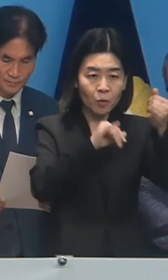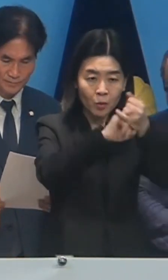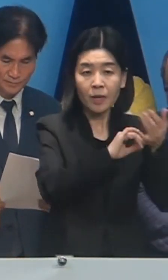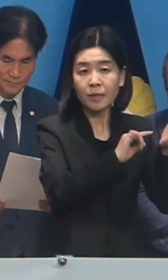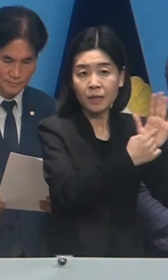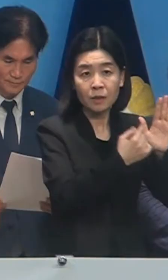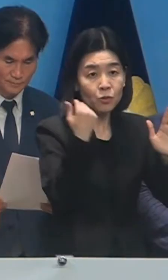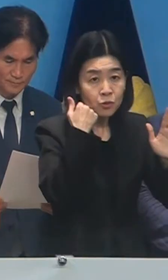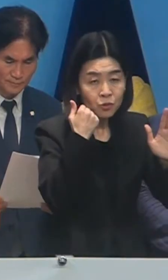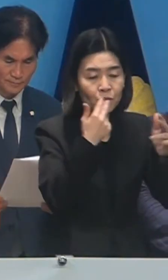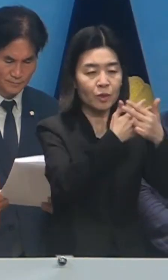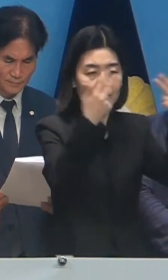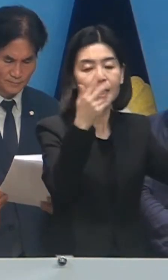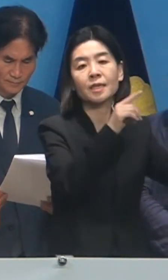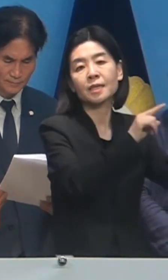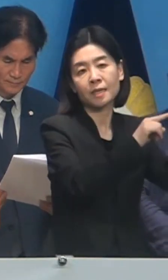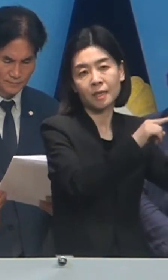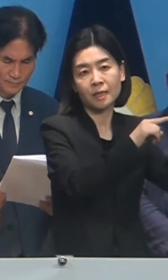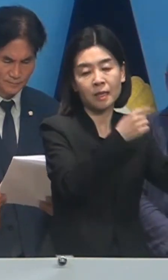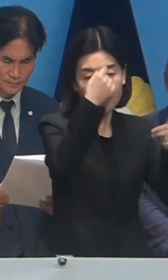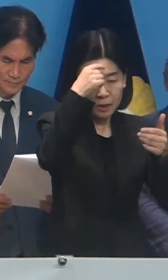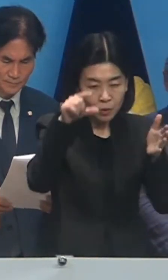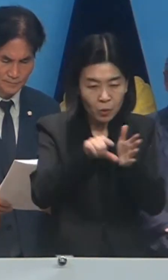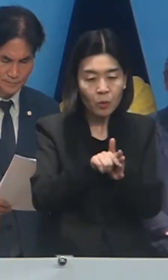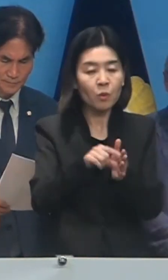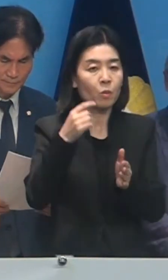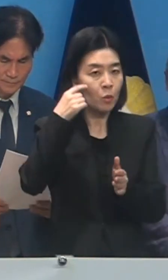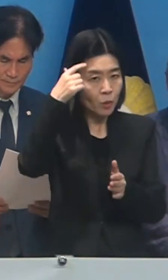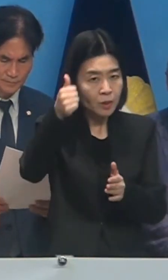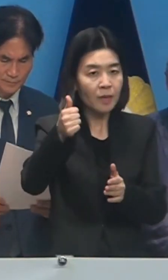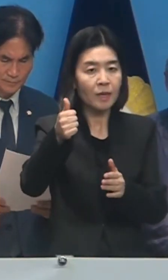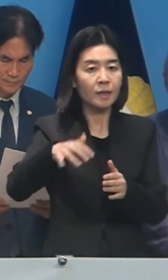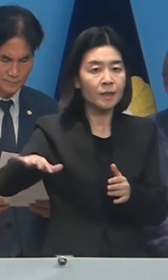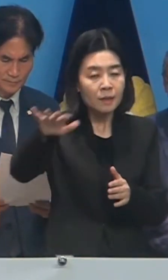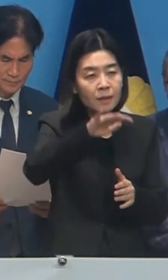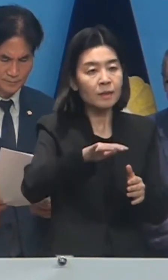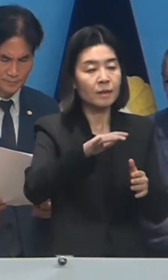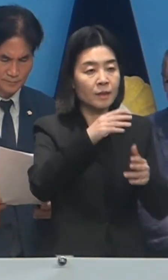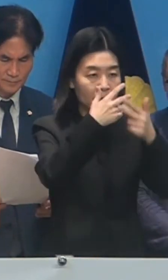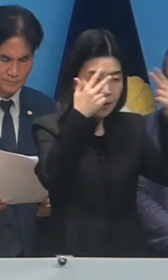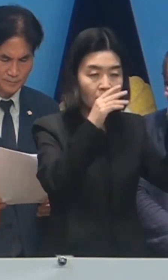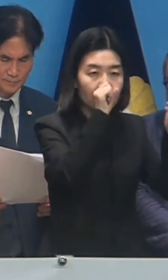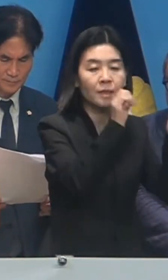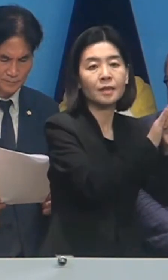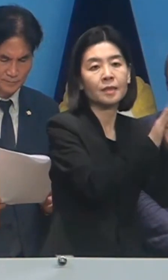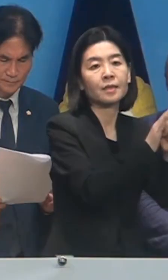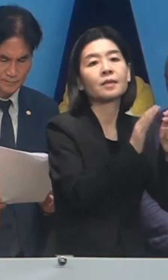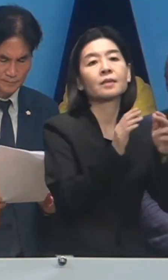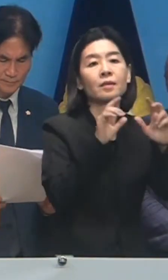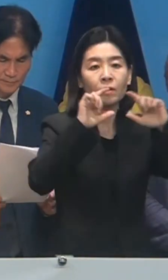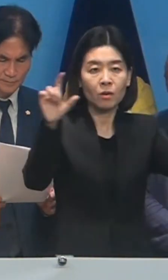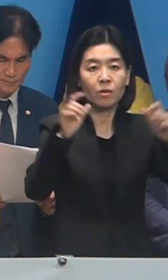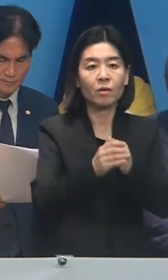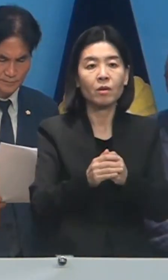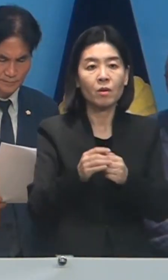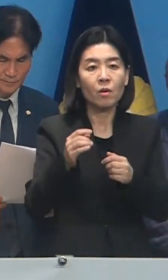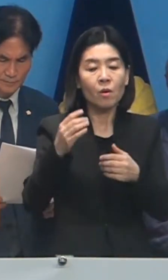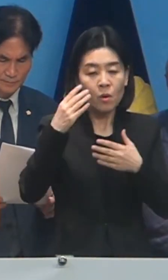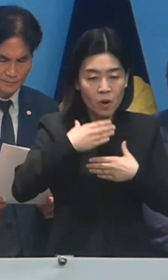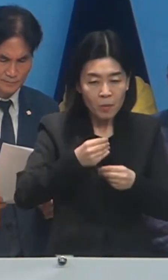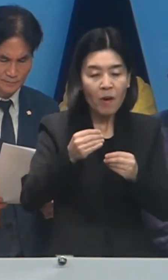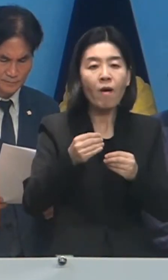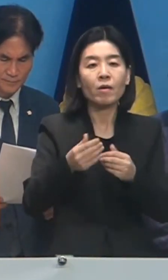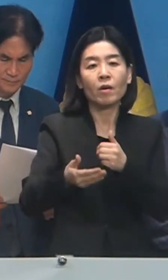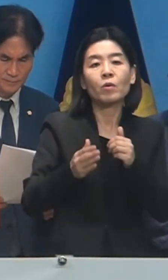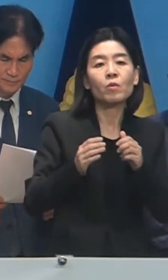이재명 후보에 대한 개신교 목회자들의 지지선언. 화평케 하는 자는 복이 있나니 그들이